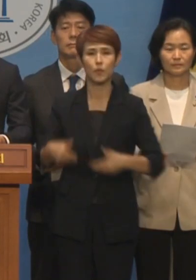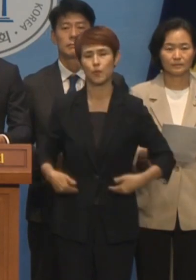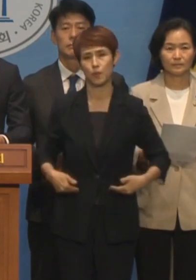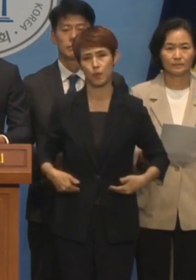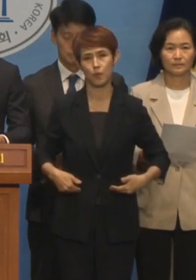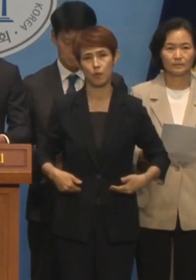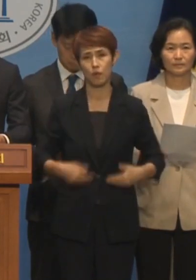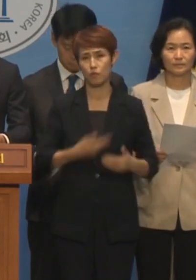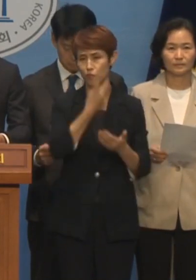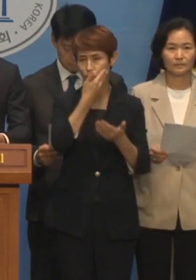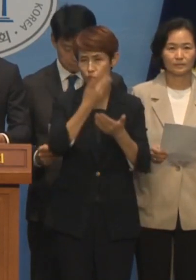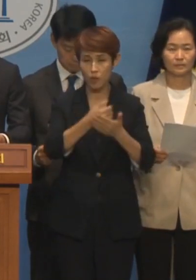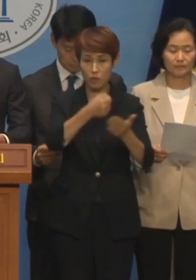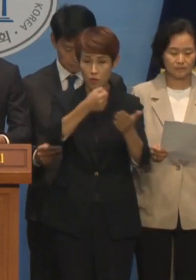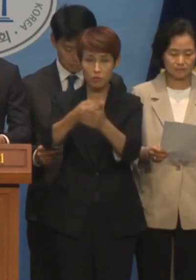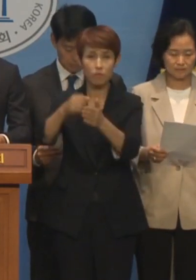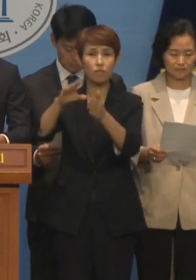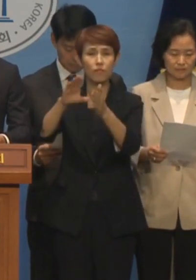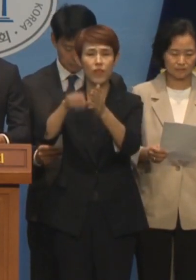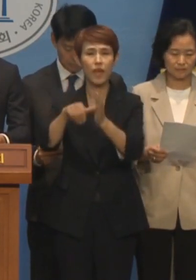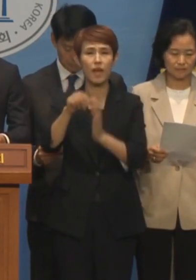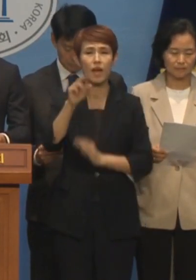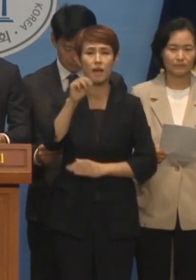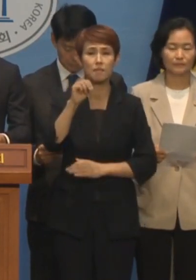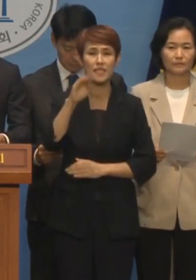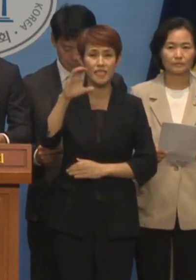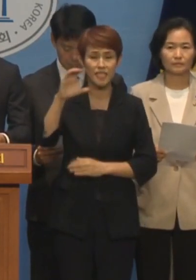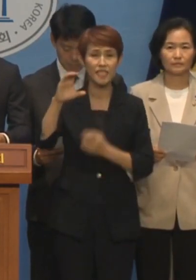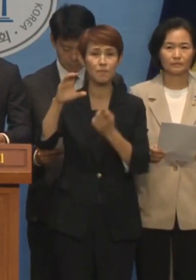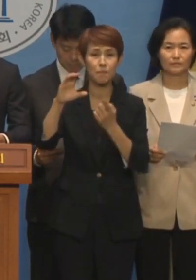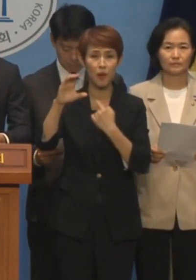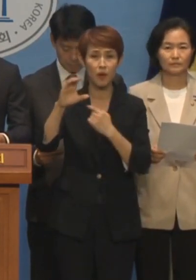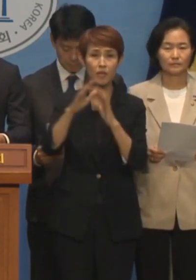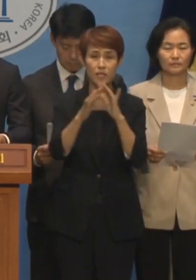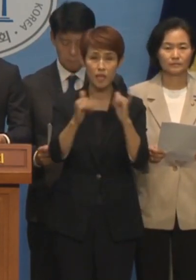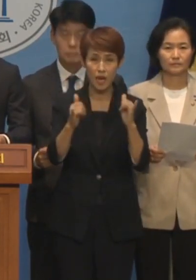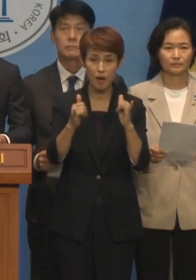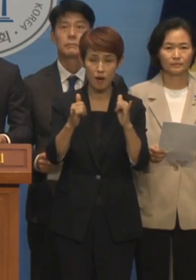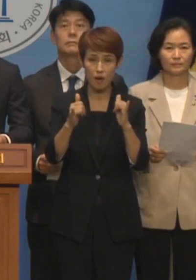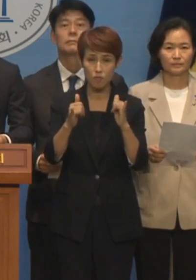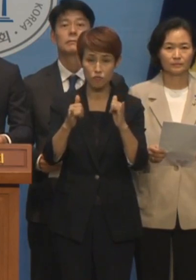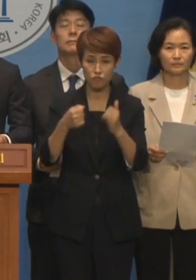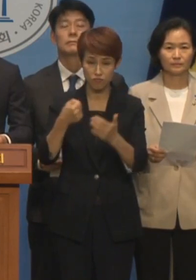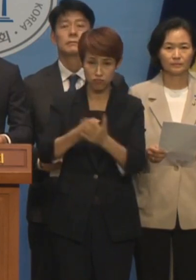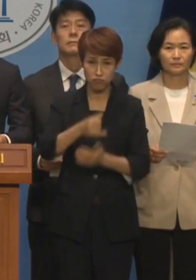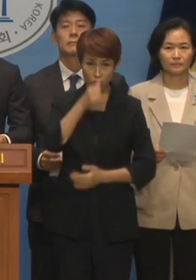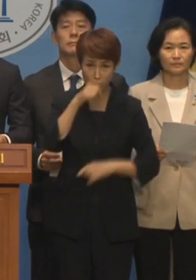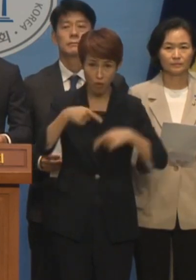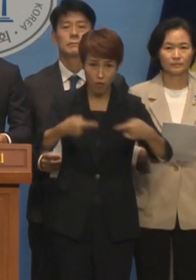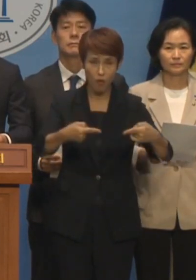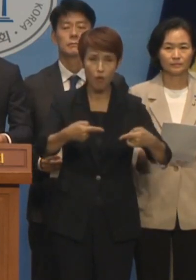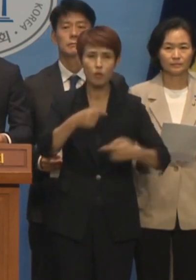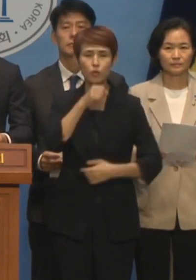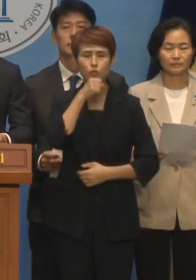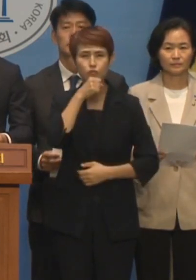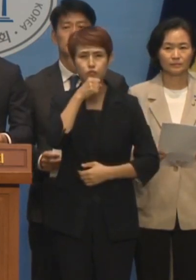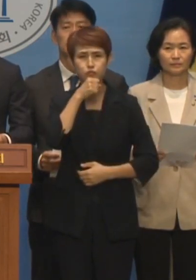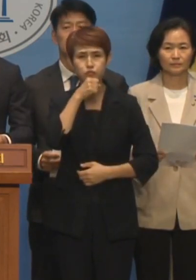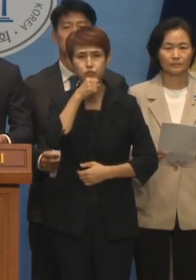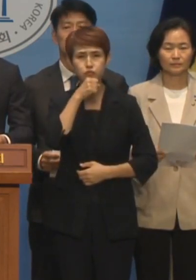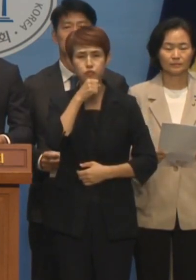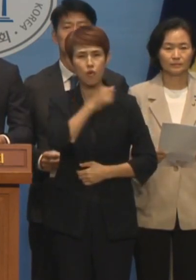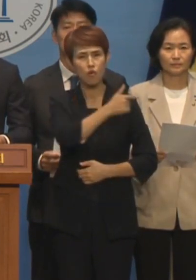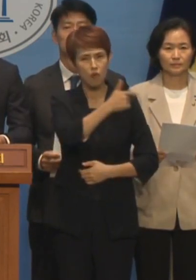그 중요한 일을 결정하는데 MBC 출신의 인사가 의결한다면 심사 점수에 대해 높으면 높은